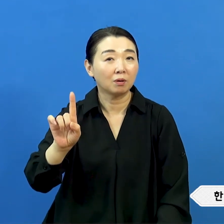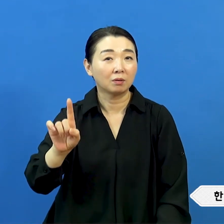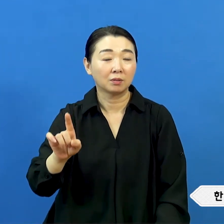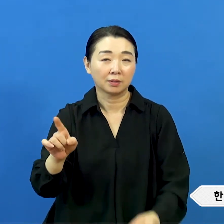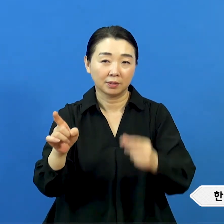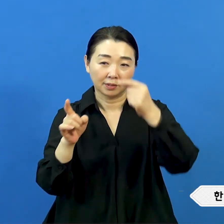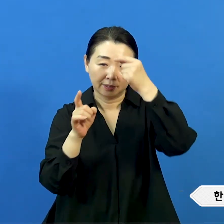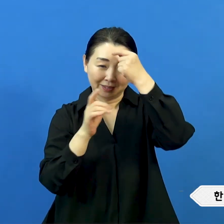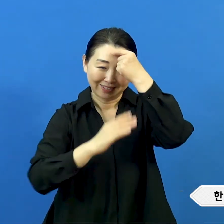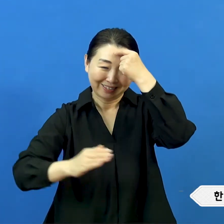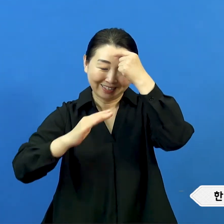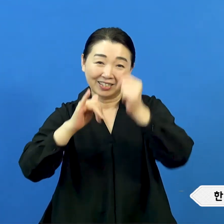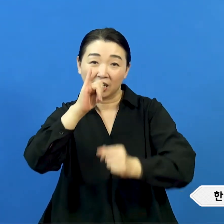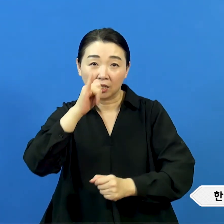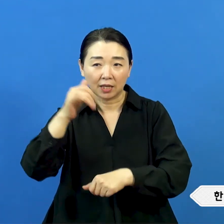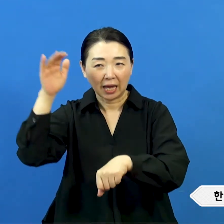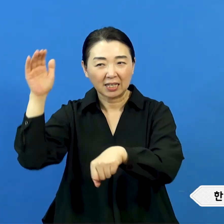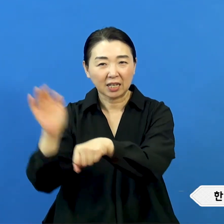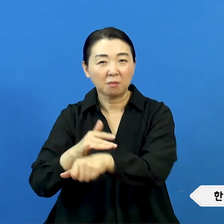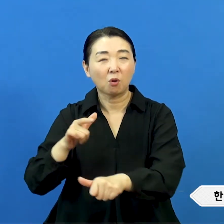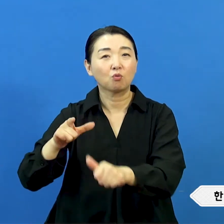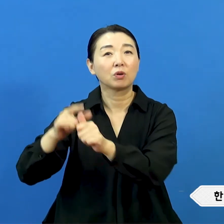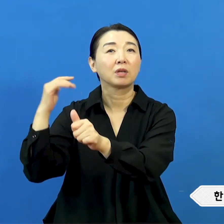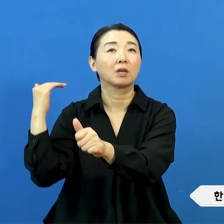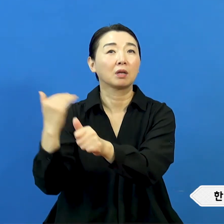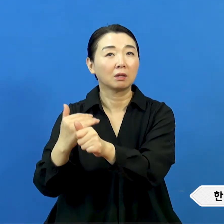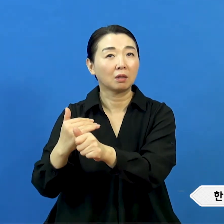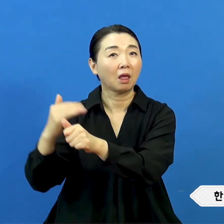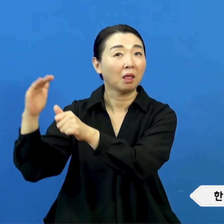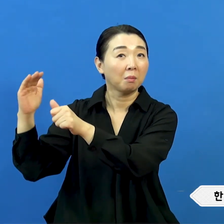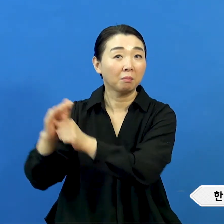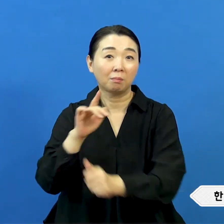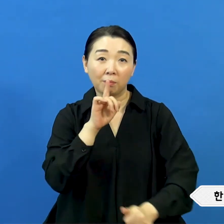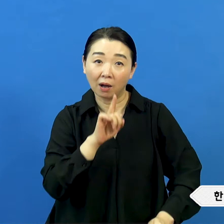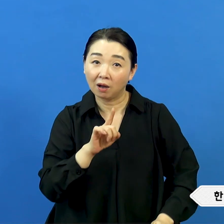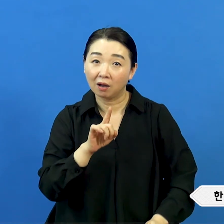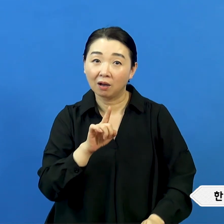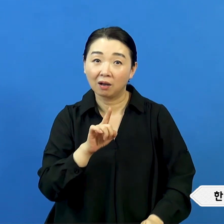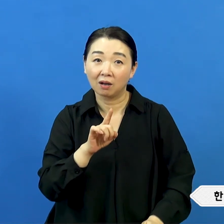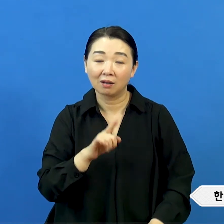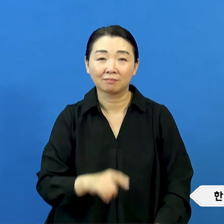신자라도 잘못하면 구원에서 탈락할 수도 있다고 가르칩니다.